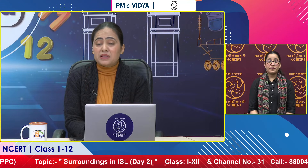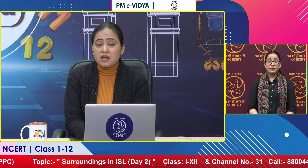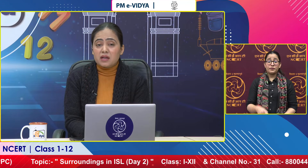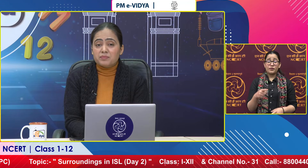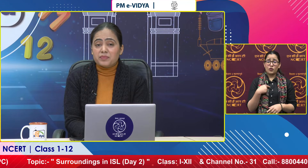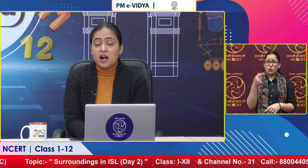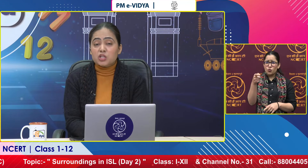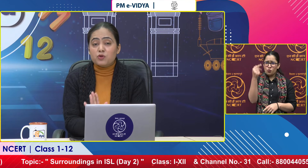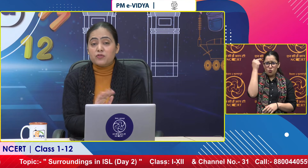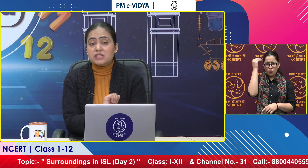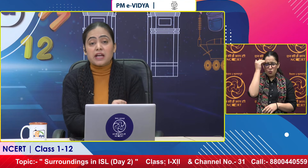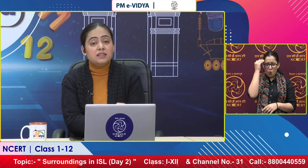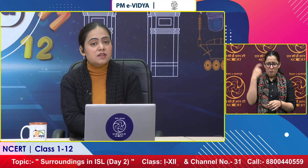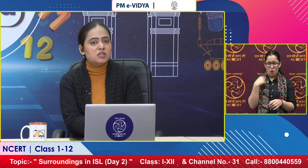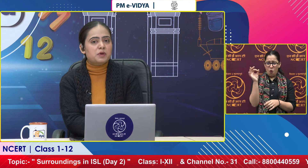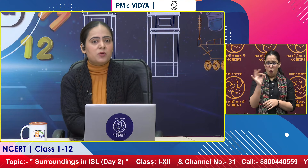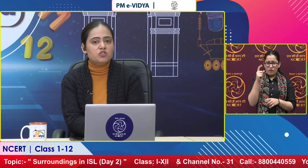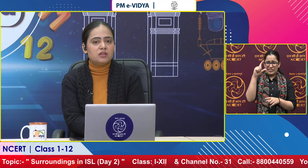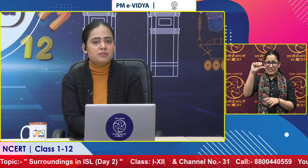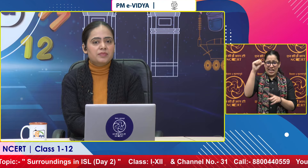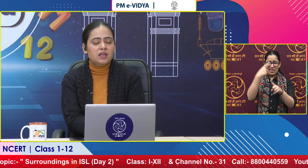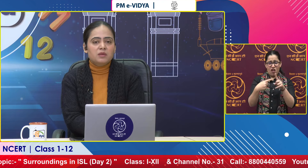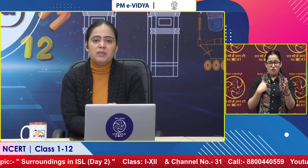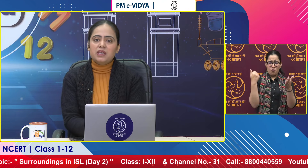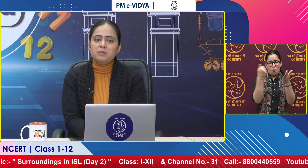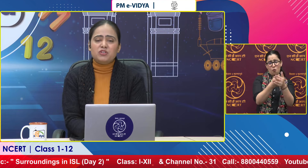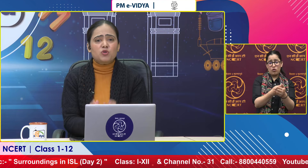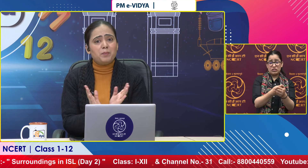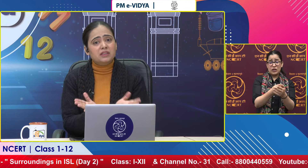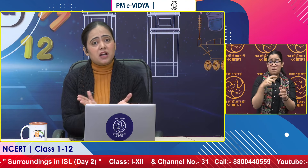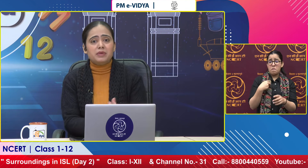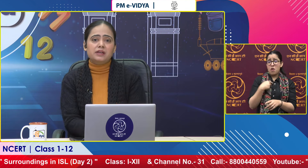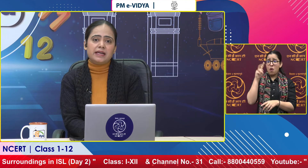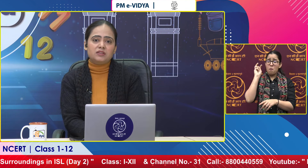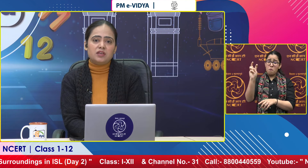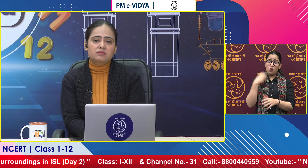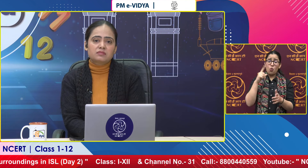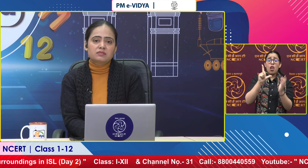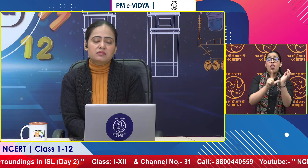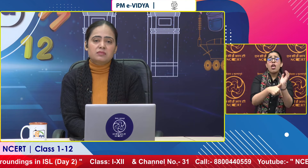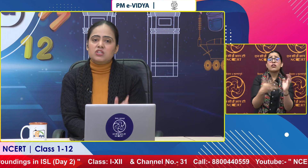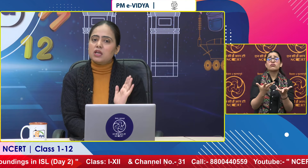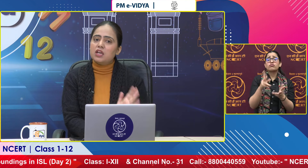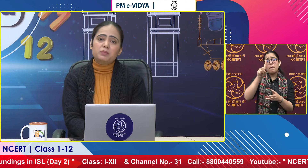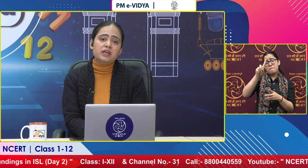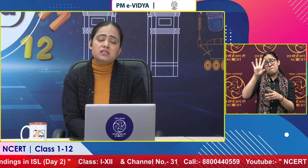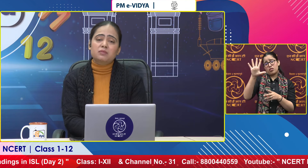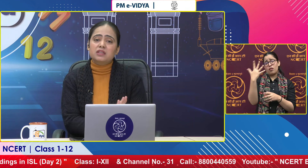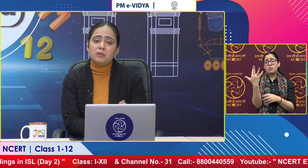पता है, आज मैं ऑफिस 9:30 पर पहुंची। मेरी मेट्रो 15 मिनट लेट थी। पिछले 1 महीने से मेरी